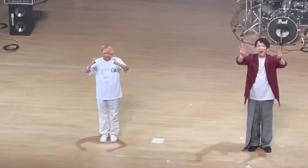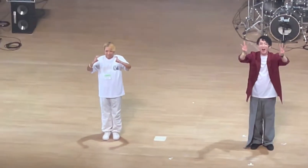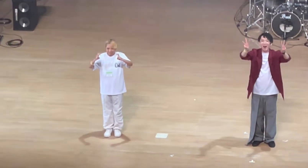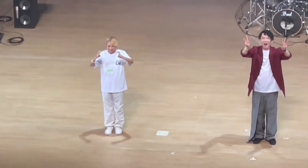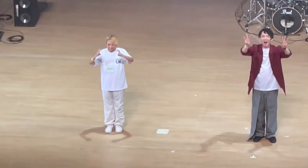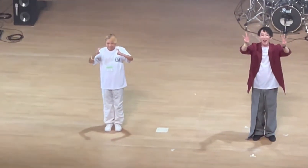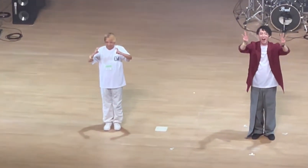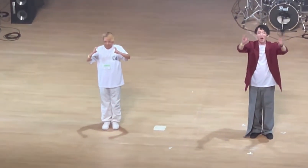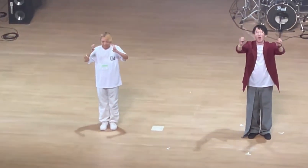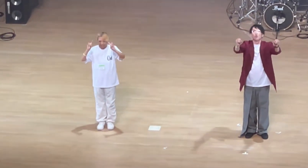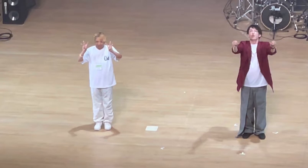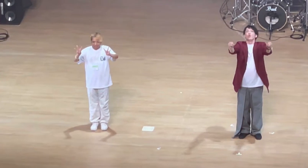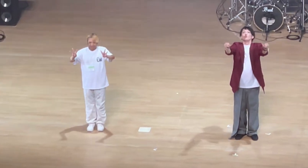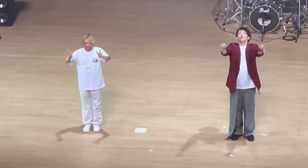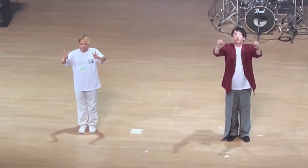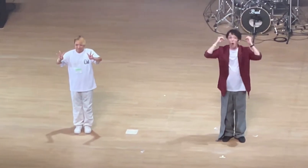わ、